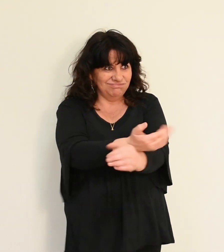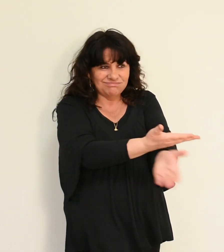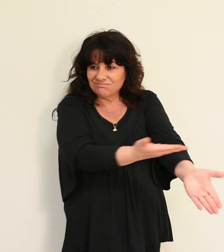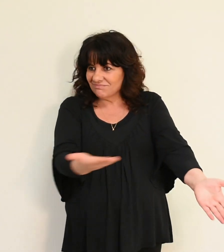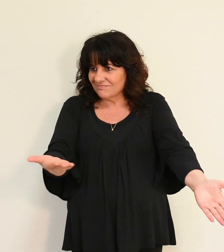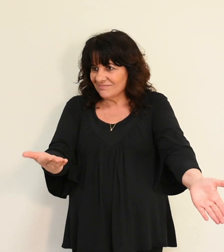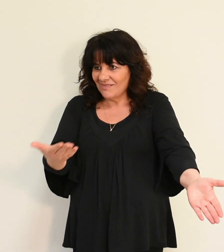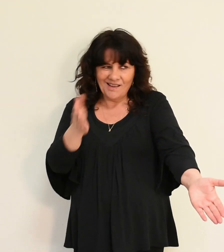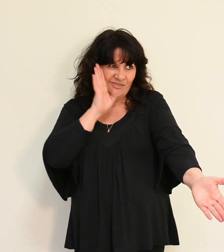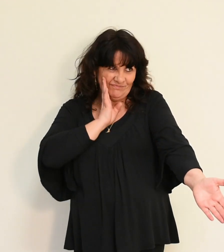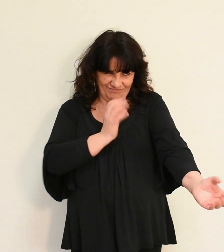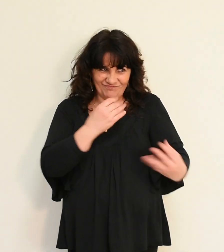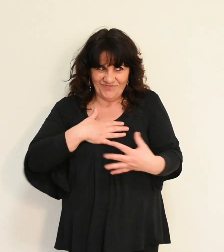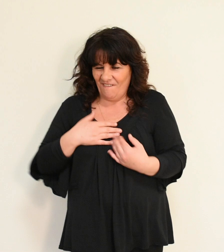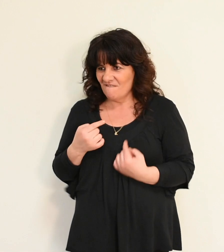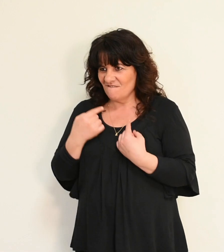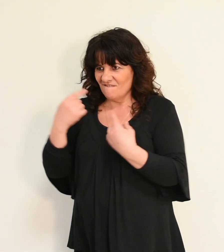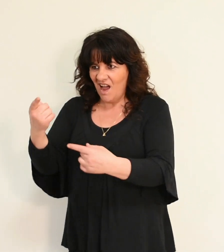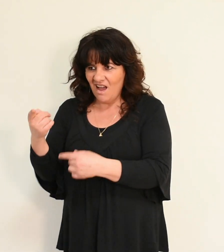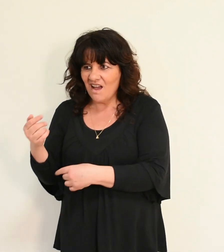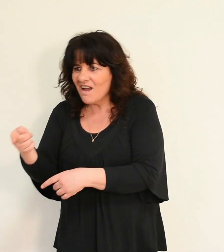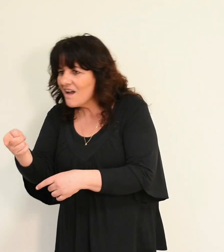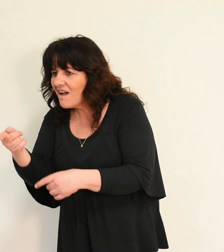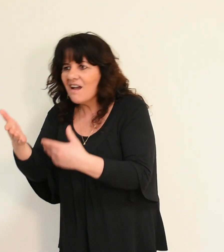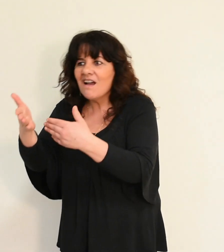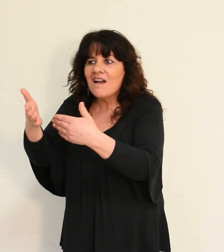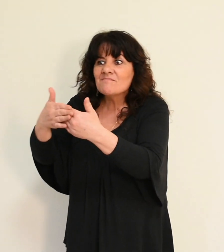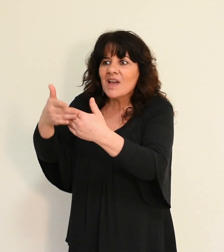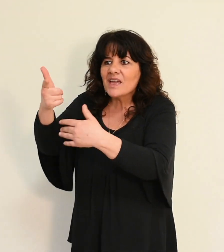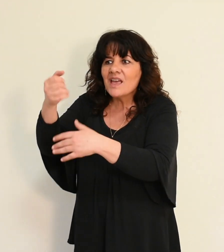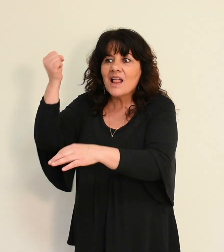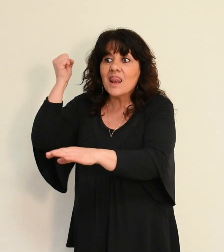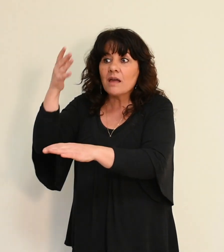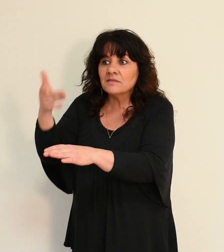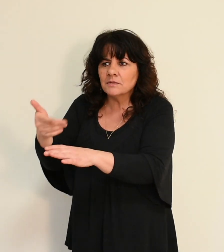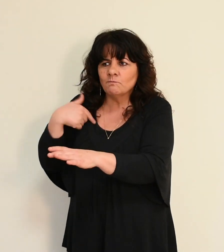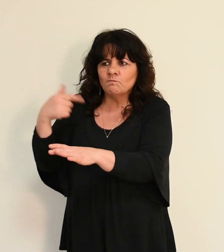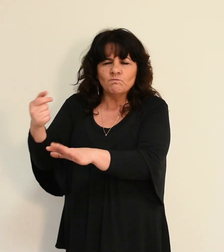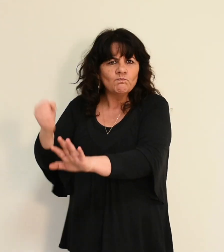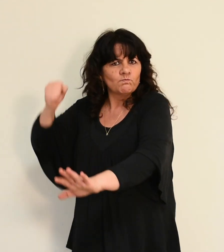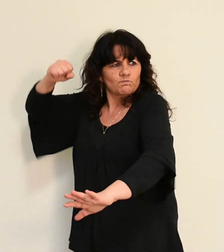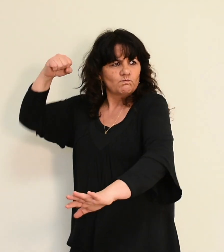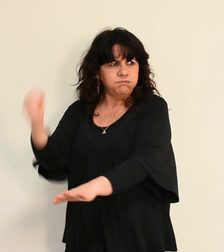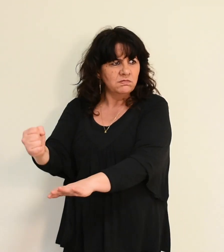Laisse-moi donc le clouer à terre avec sa propre lance, d'un seul coup, et je n'aurai pas à m'y reprendre à 2